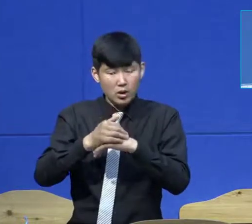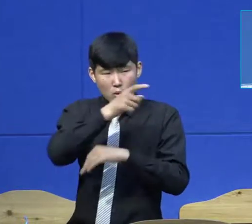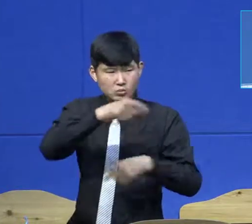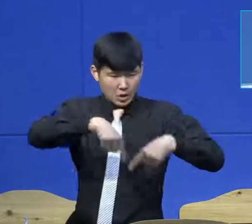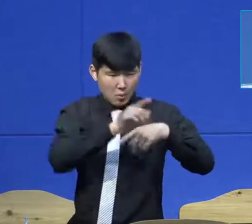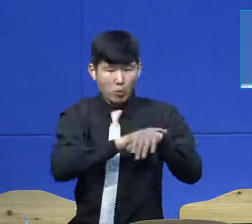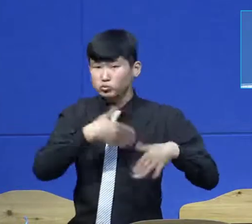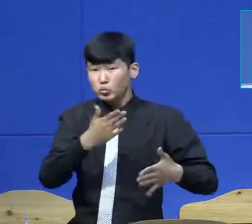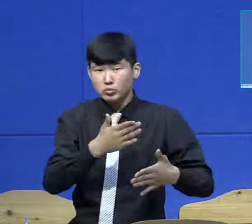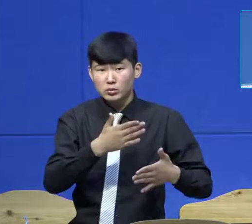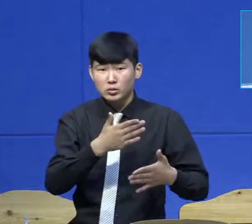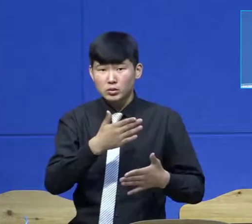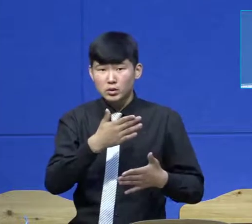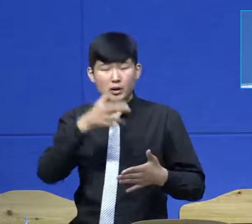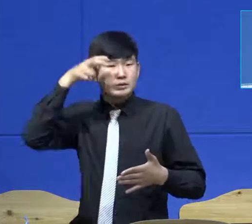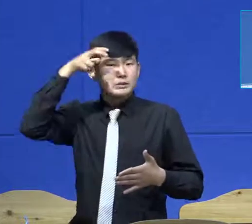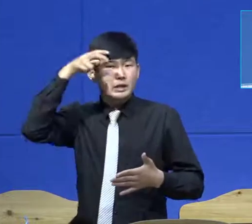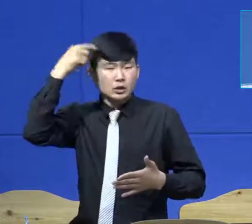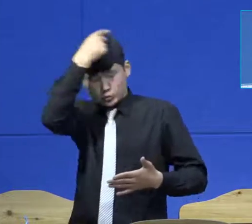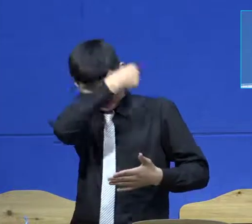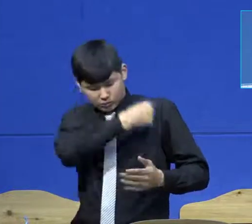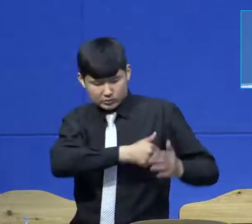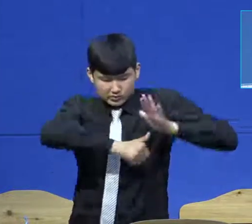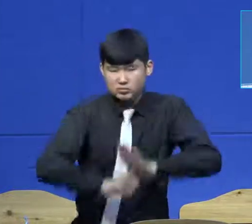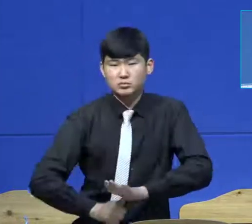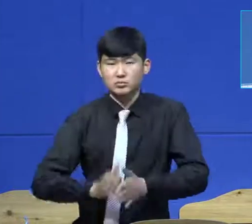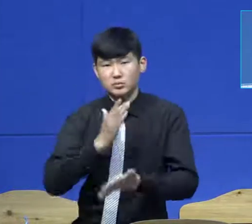уусаа зогсохгүй сатаны толгойг нэцтарж байгаа тэрүүгээр.